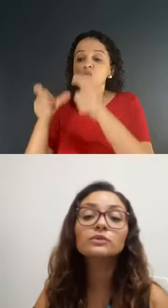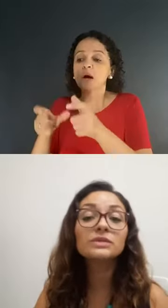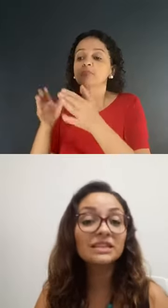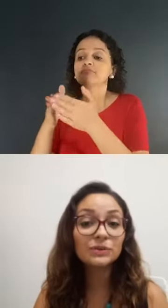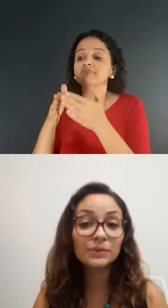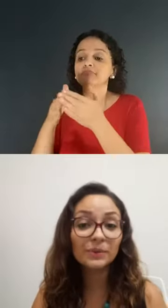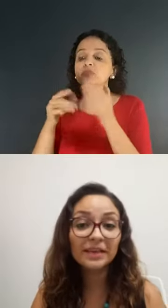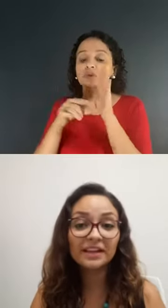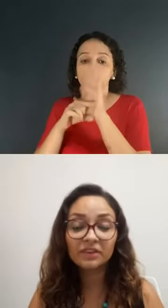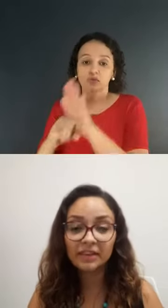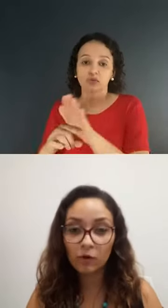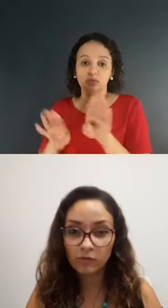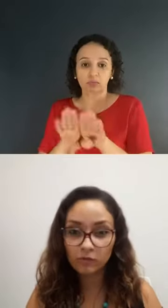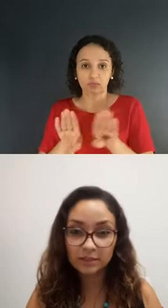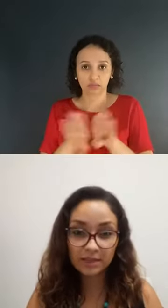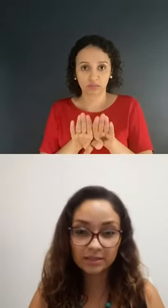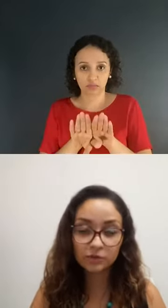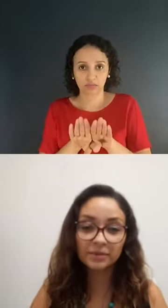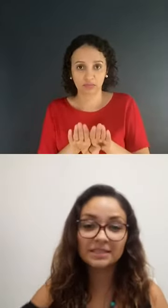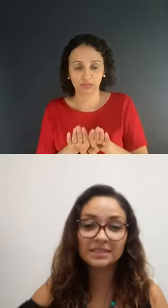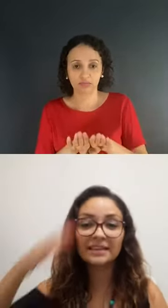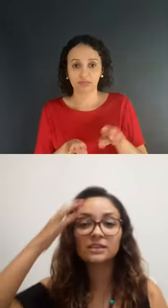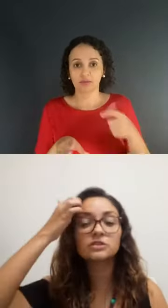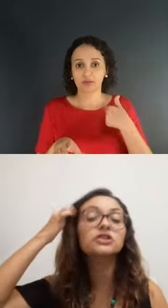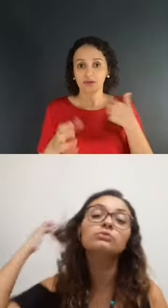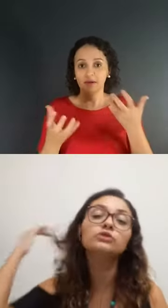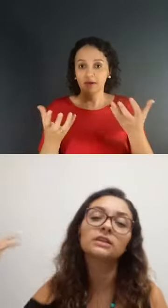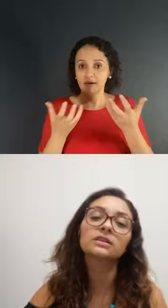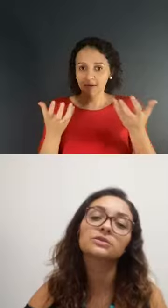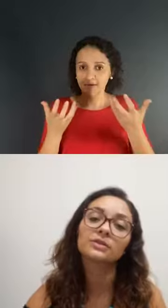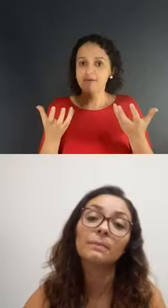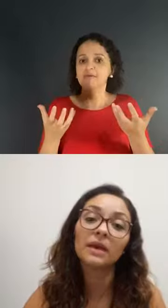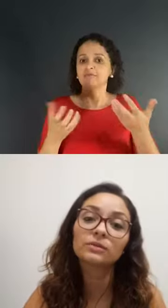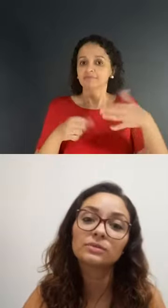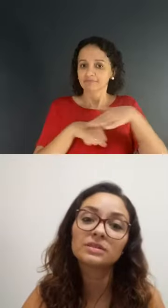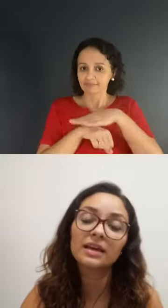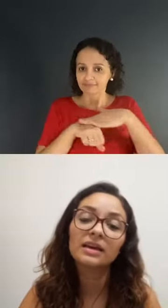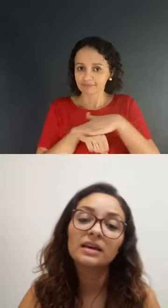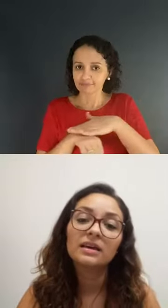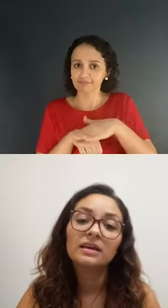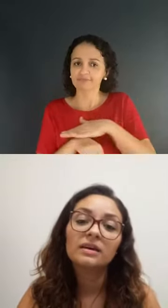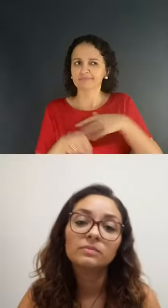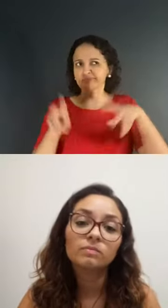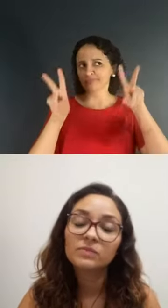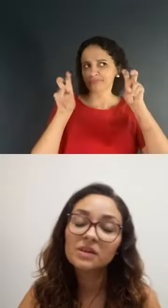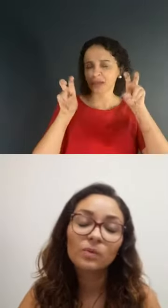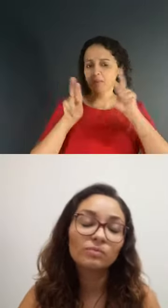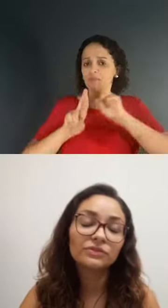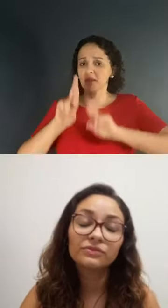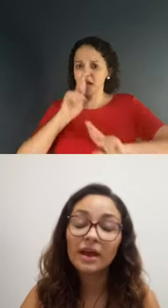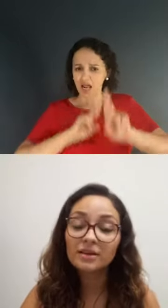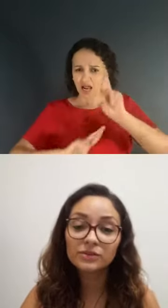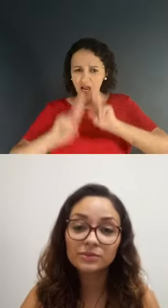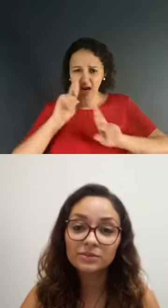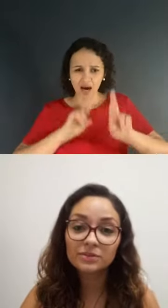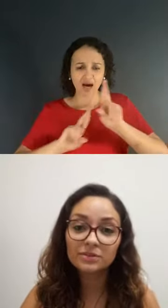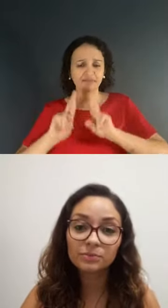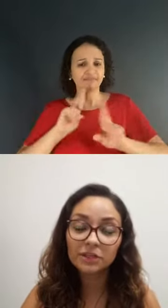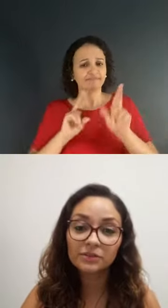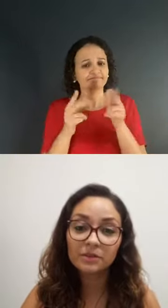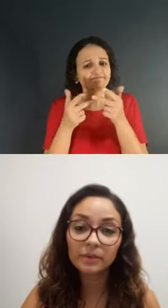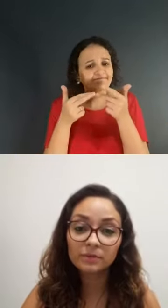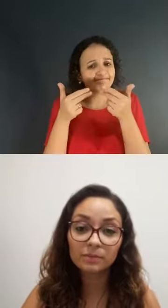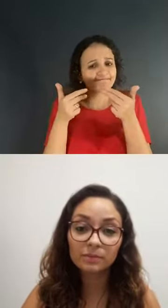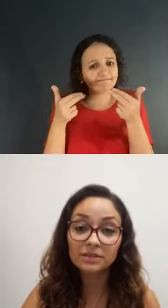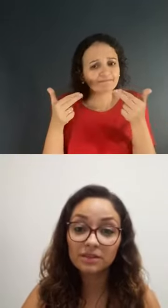mais ou menos isso que eu queria falar com vocês sobre esse tipo de relacionamentos, né? São diversos tipos